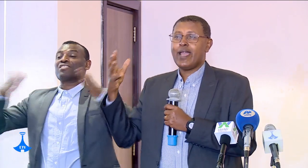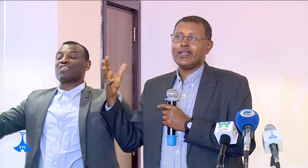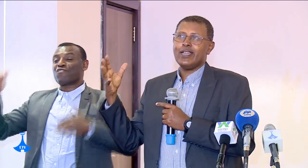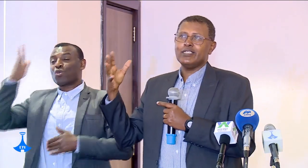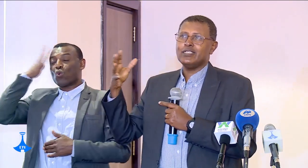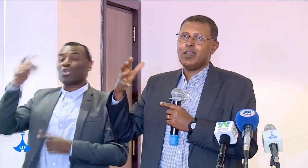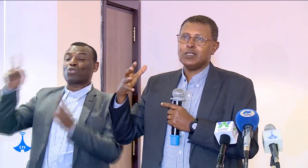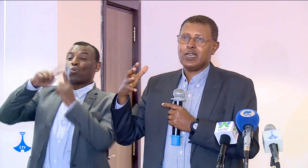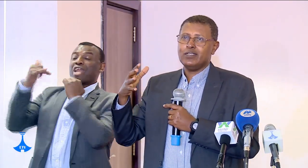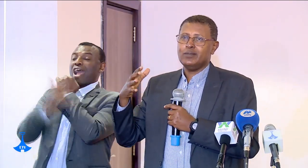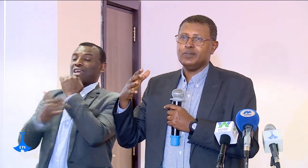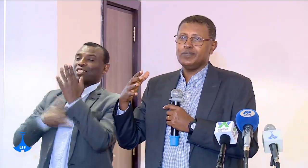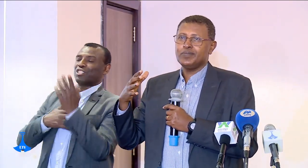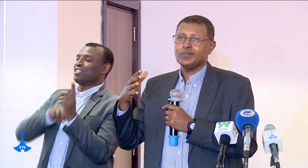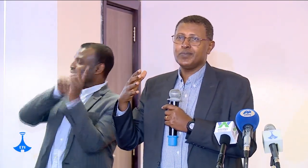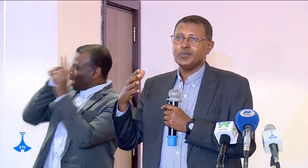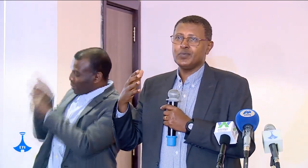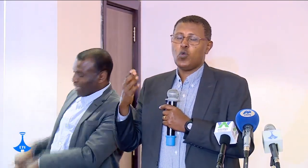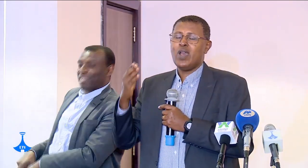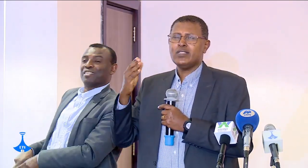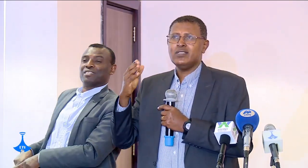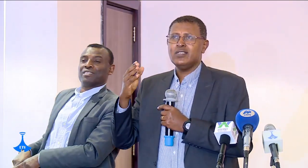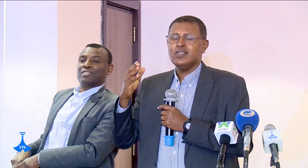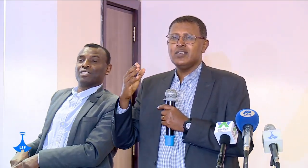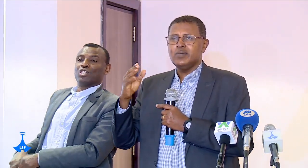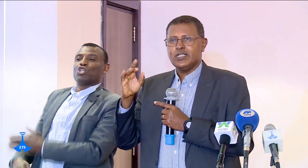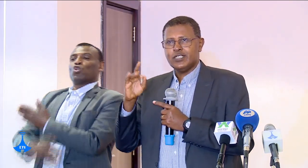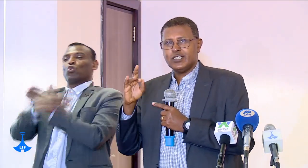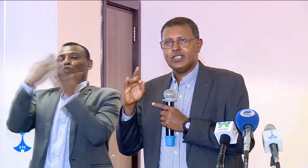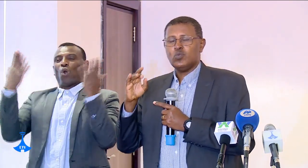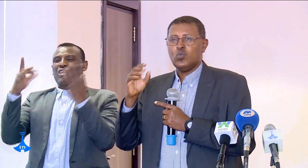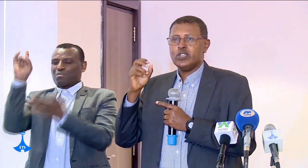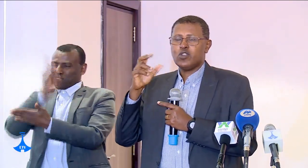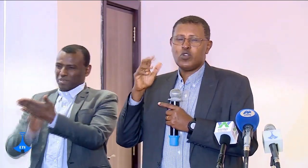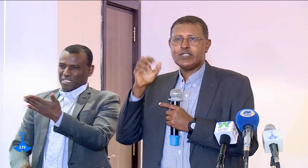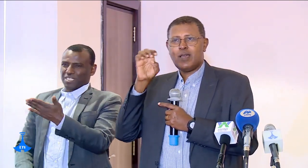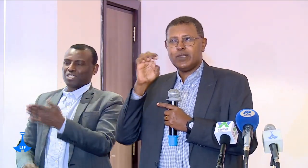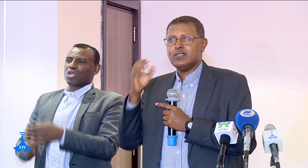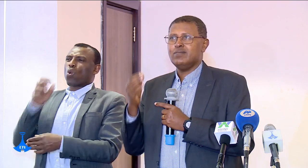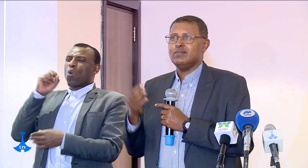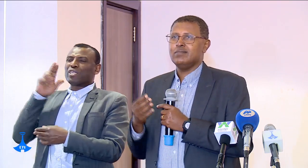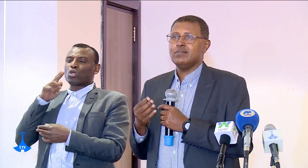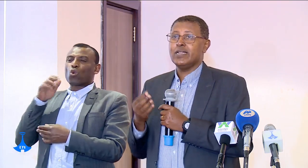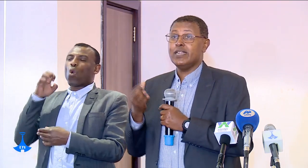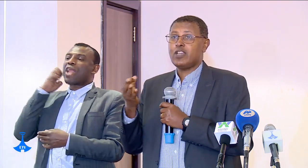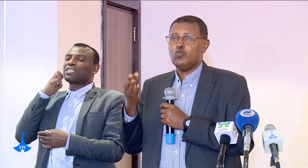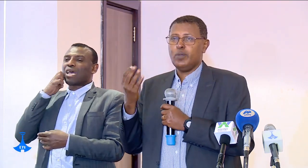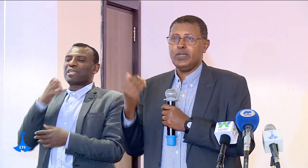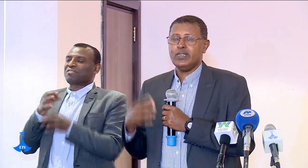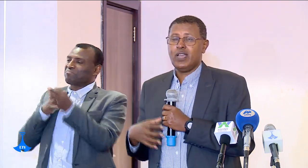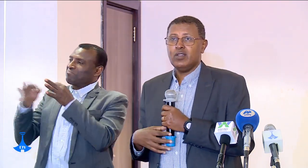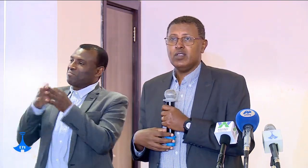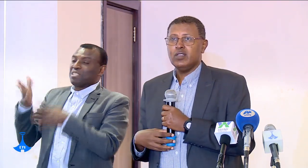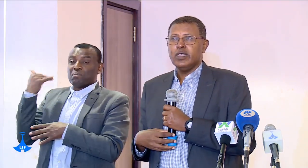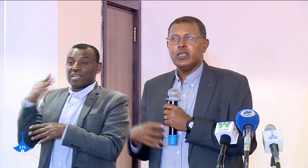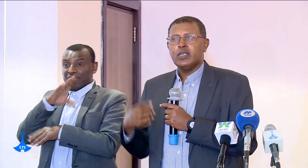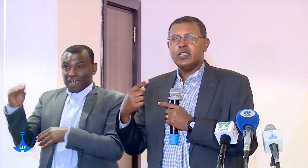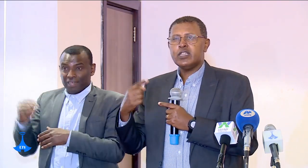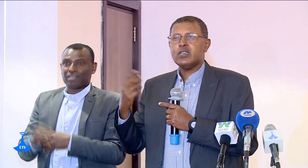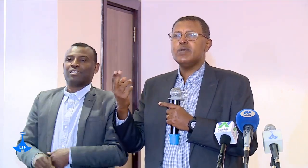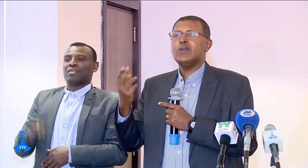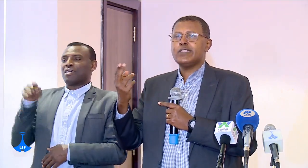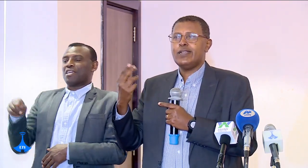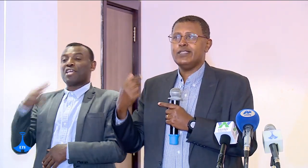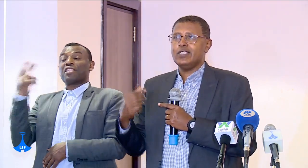እውቀት ወደ አገራችን እናመጣለን። ጠዋት በዝርዝር ወይዘሮ ኤልሳቤት ገልጻው ነበርና